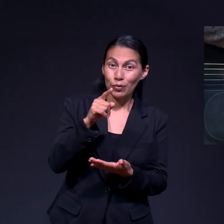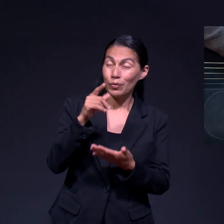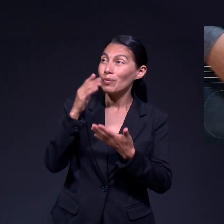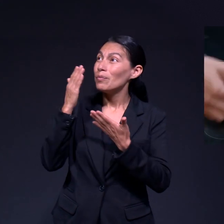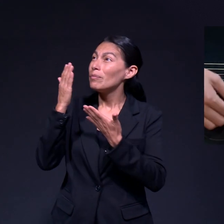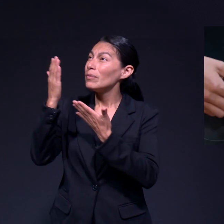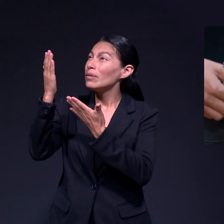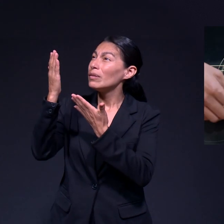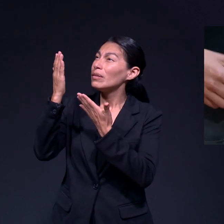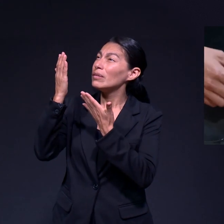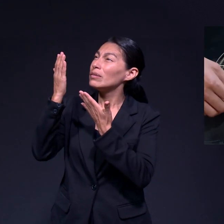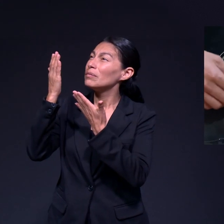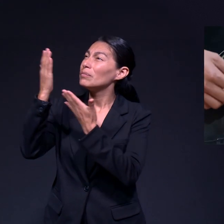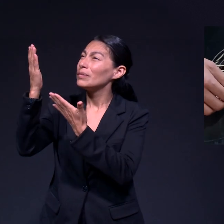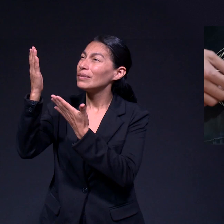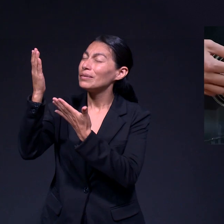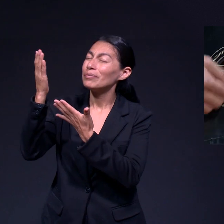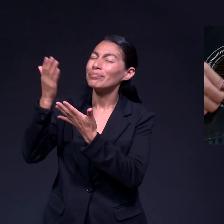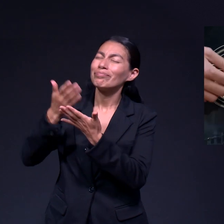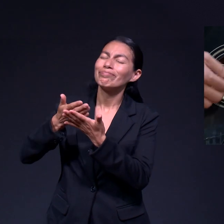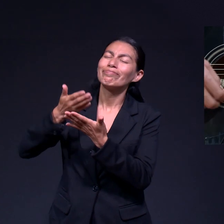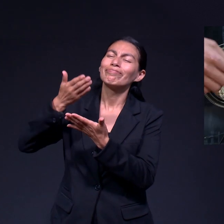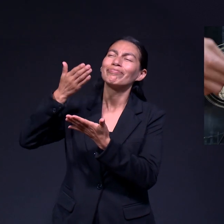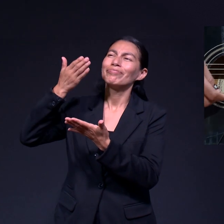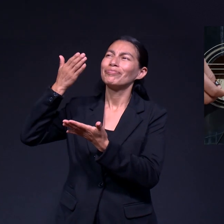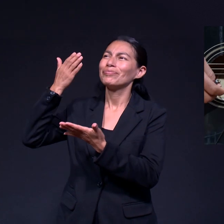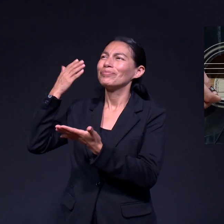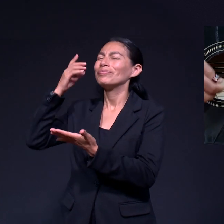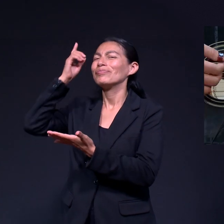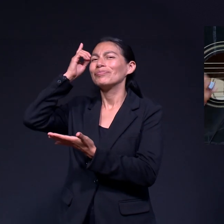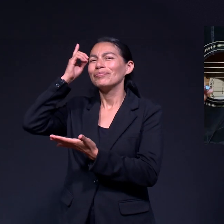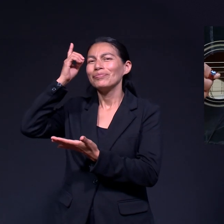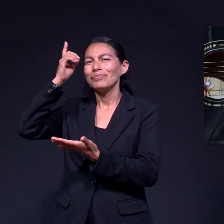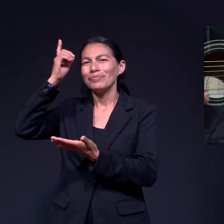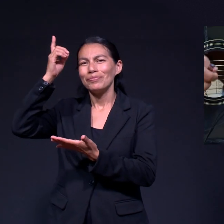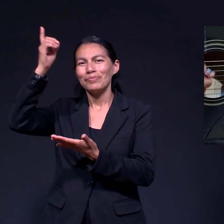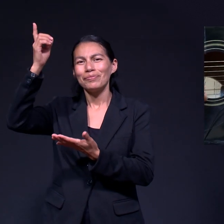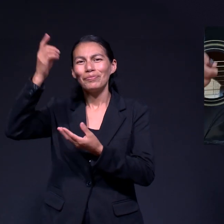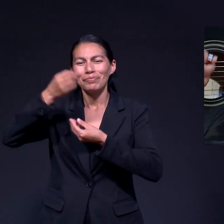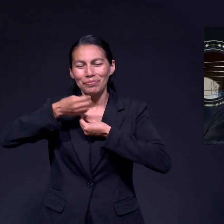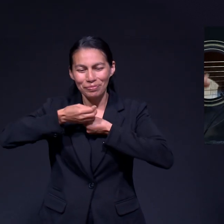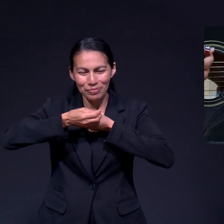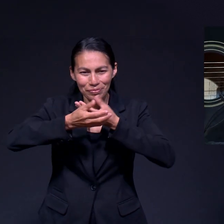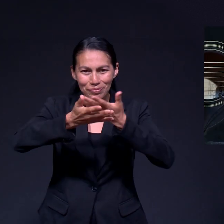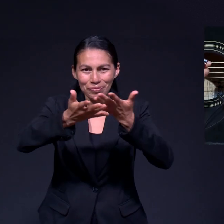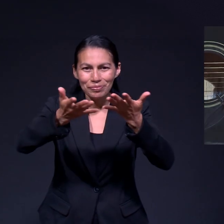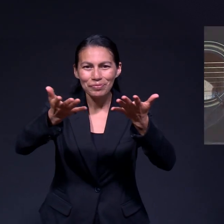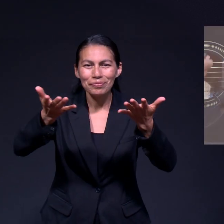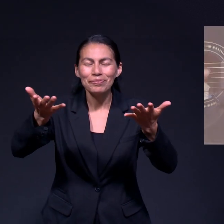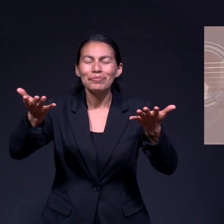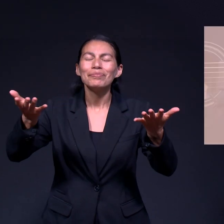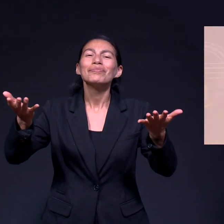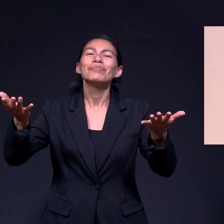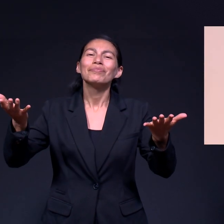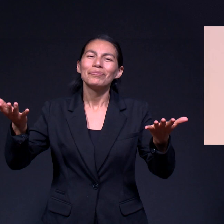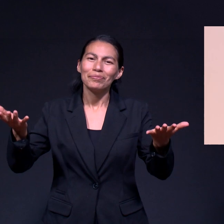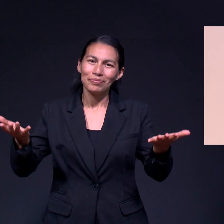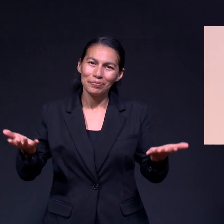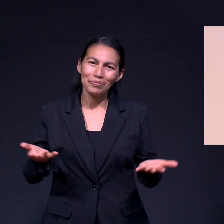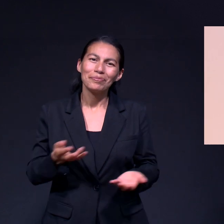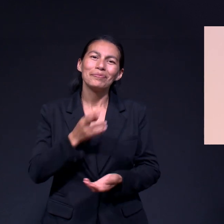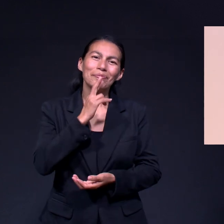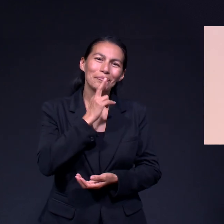Una salida construido Está orando desde antes